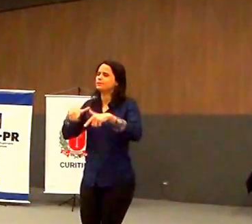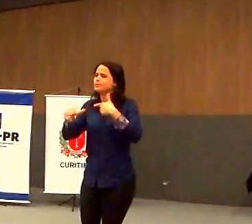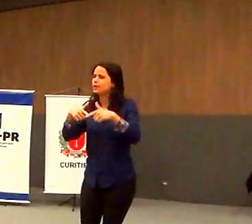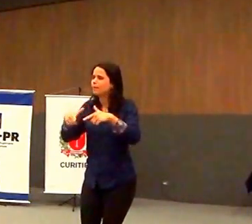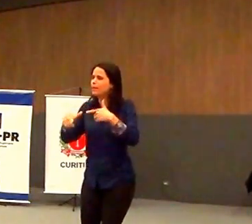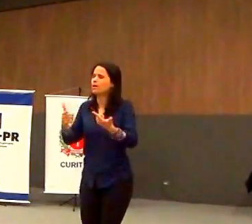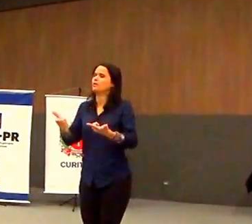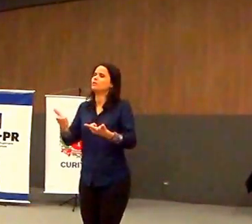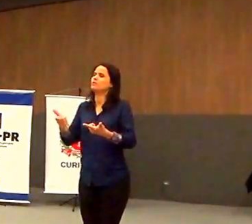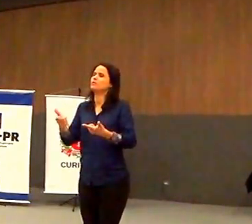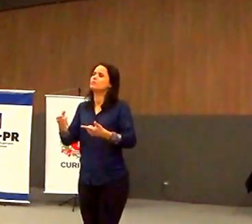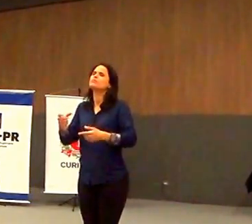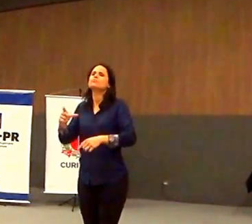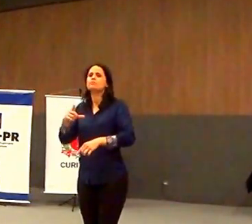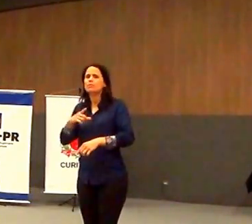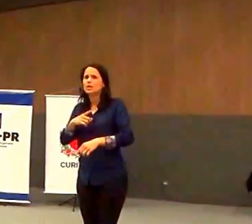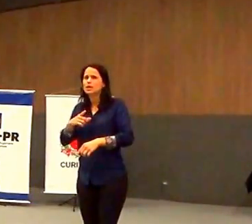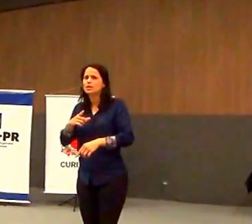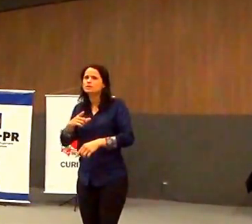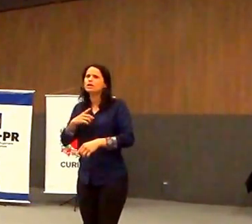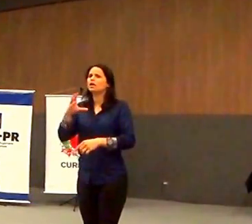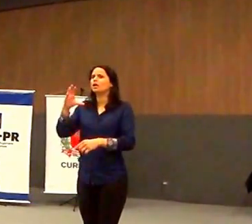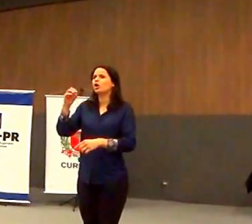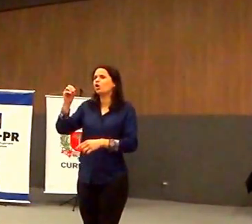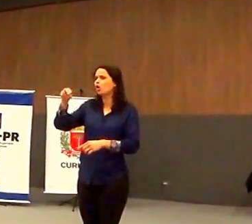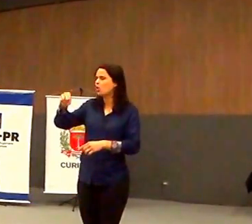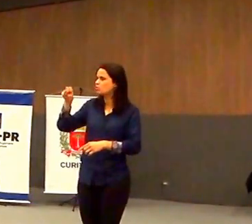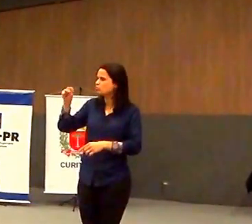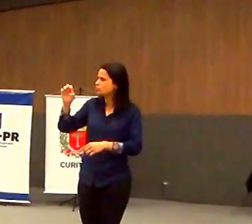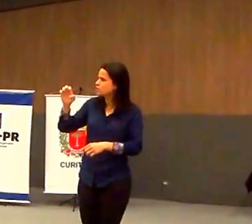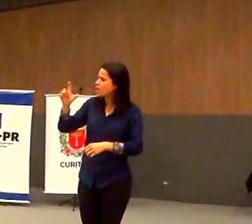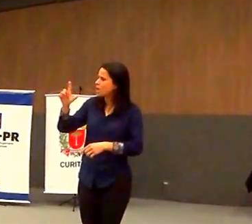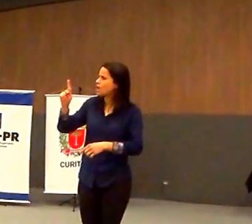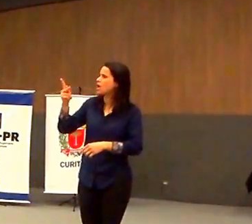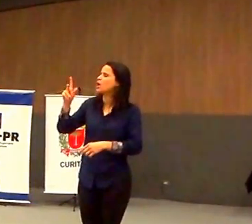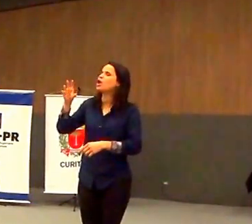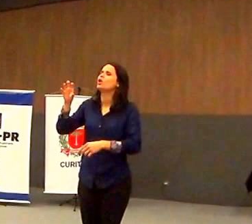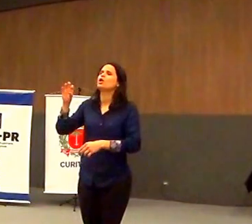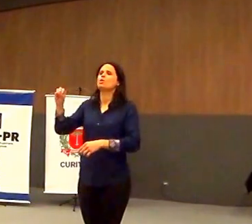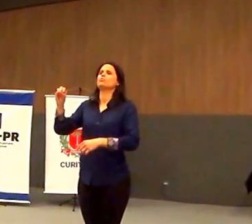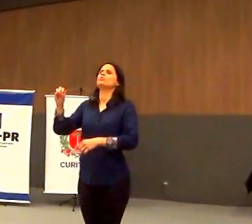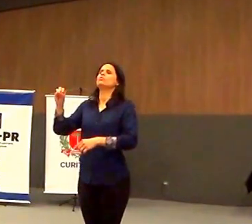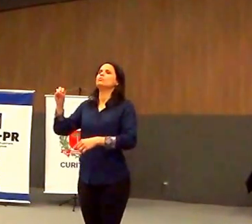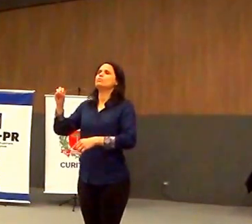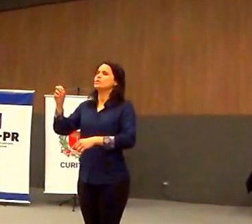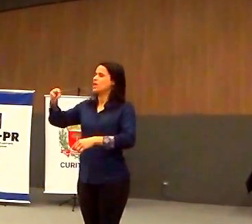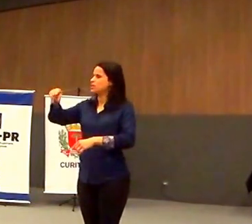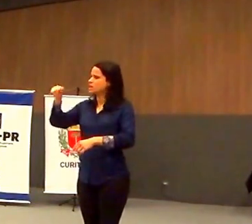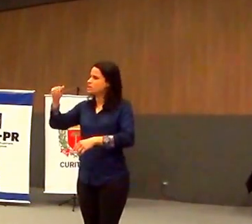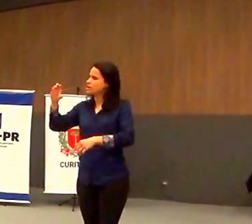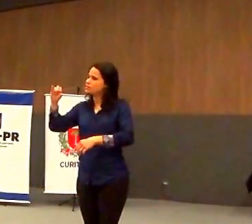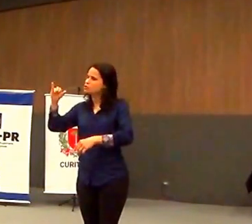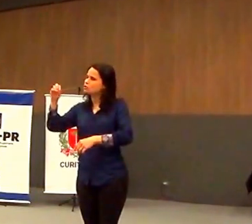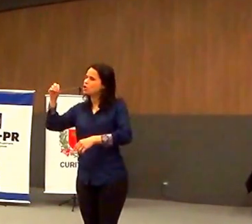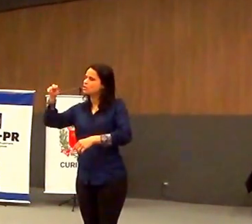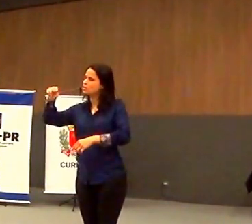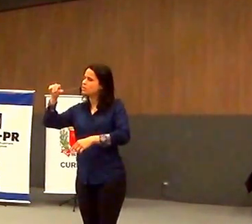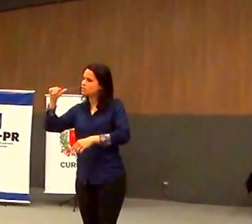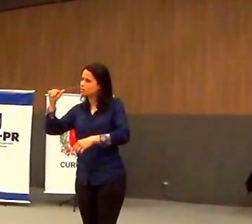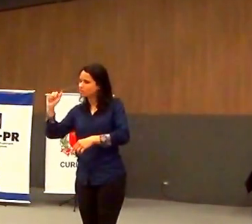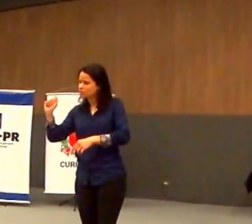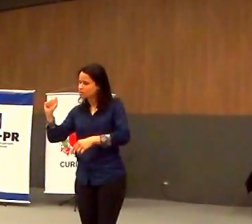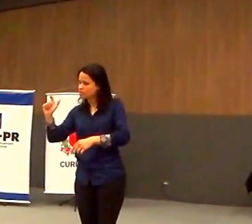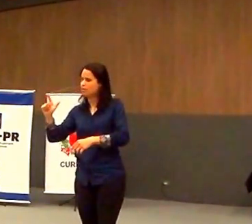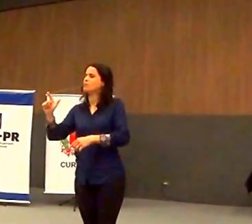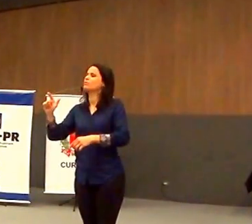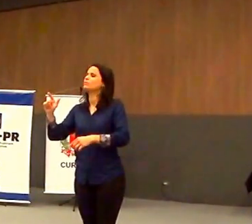conselhos de direitos da pessoa idosa, de saúde, enfim, né? Então, está presente no Conselho Nacional dos Direitos do Idoso. Então, tudo isso,